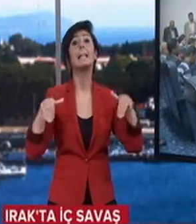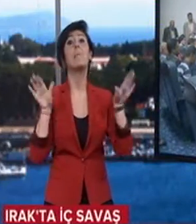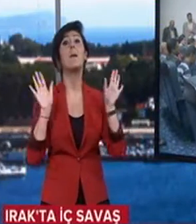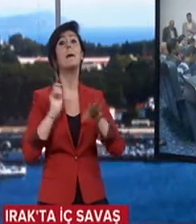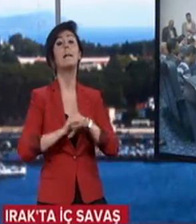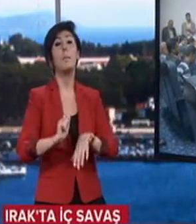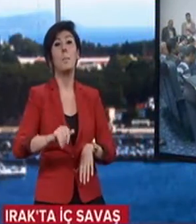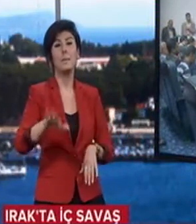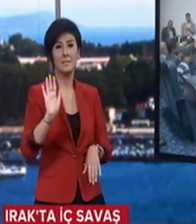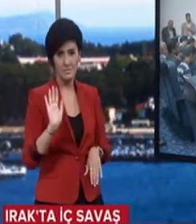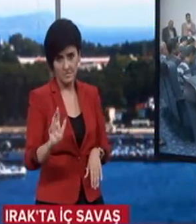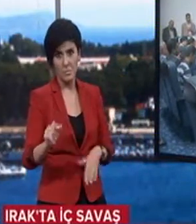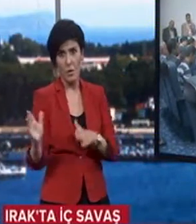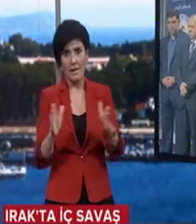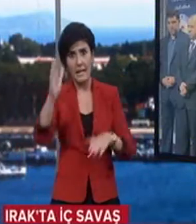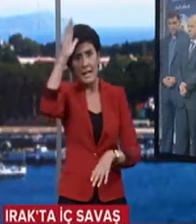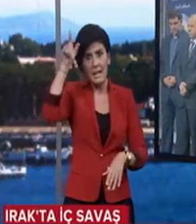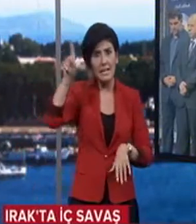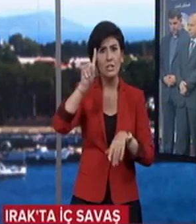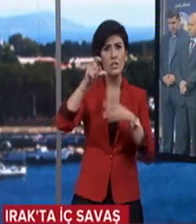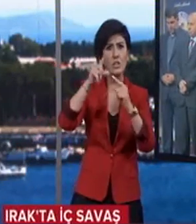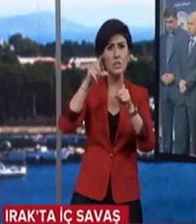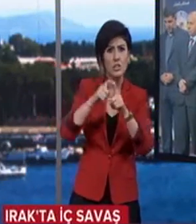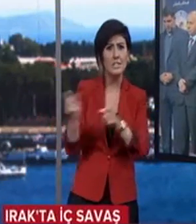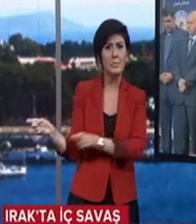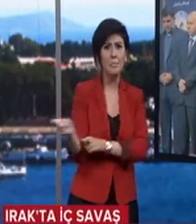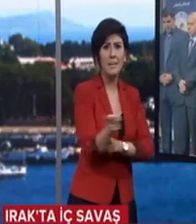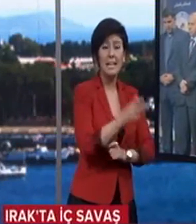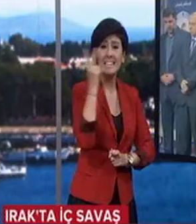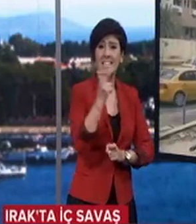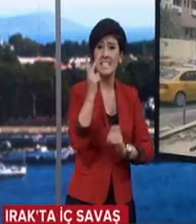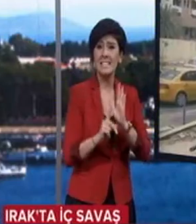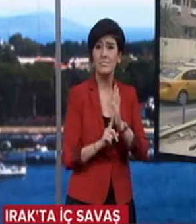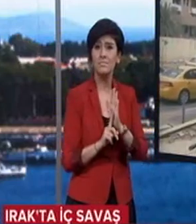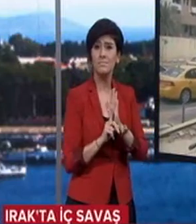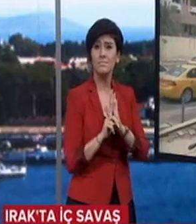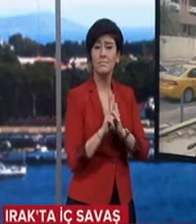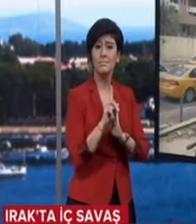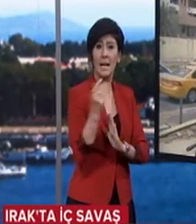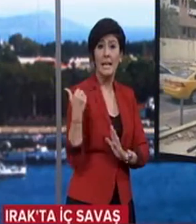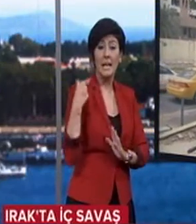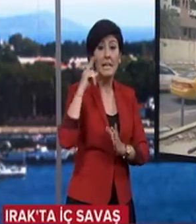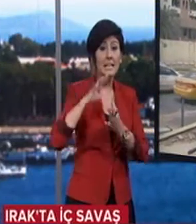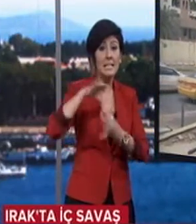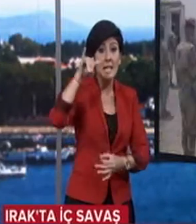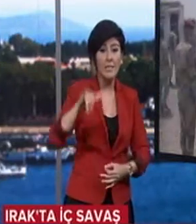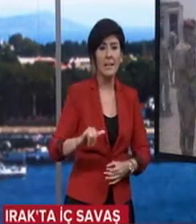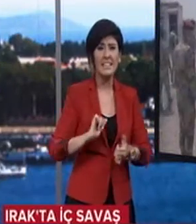ilan edemedi. Bu arada Irak'ta IŞİD militanlarının hızlı ilerleyişi yeni bir insan hakları krizinin